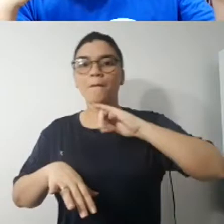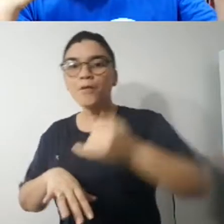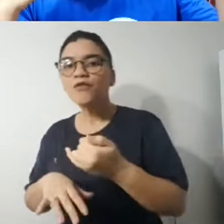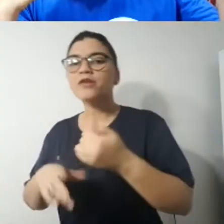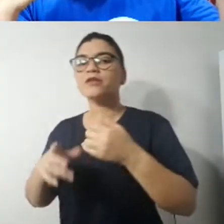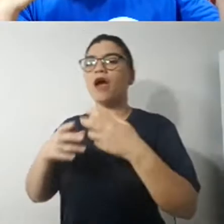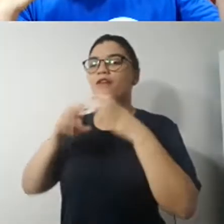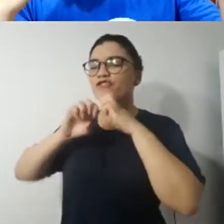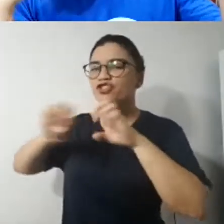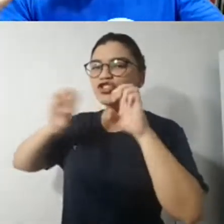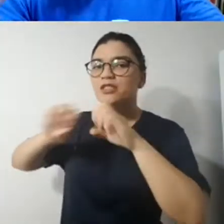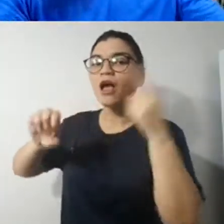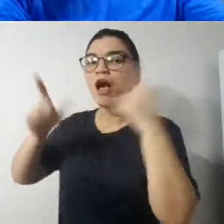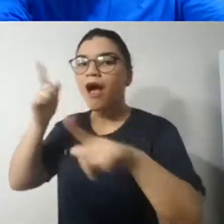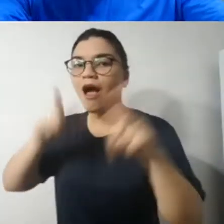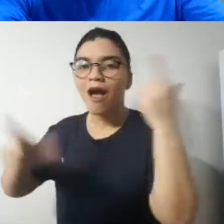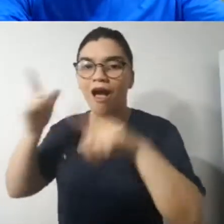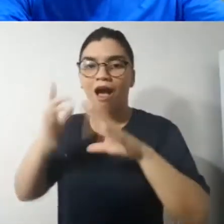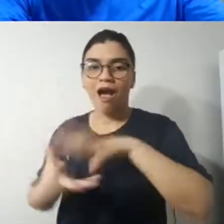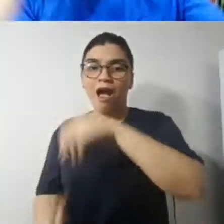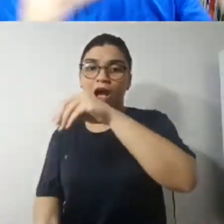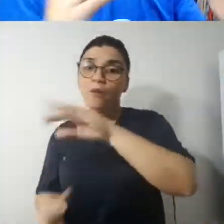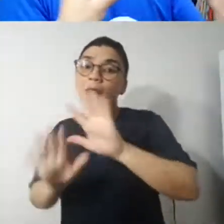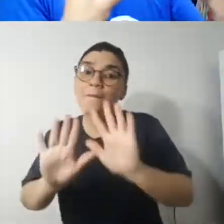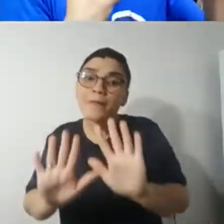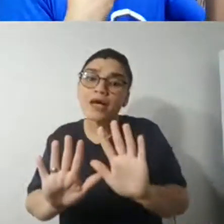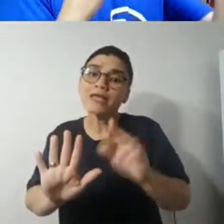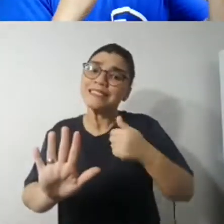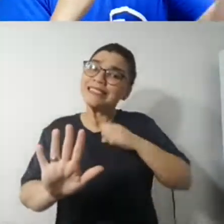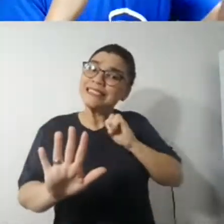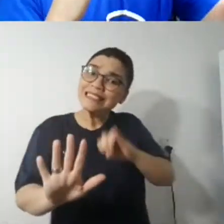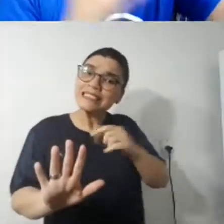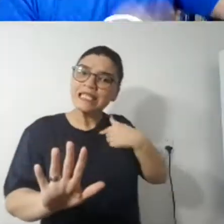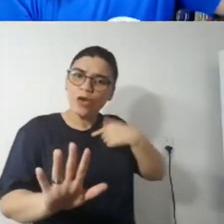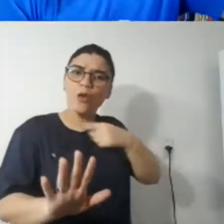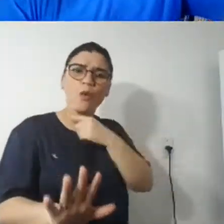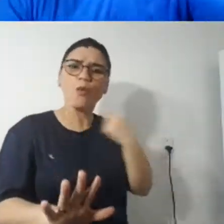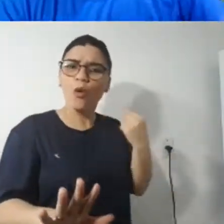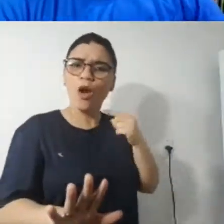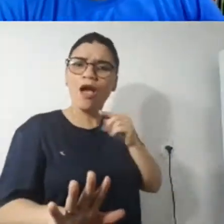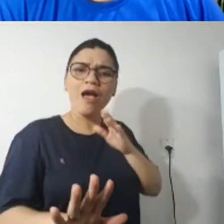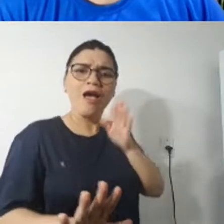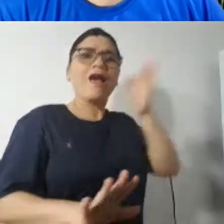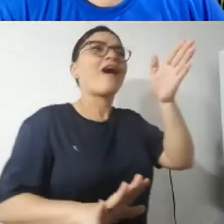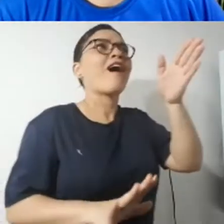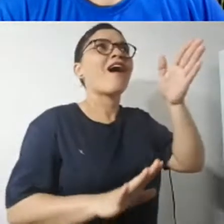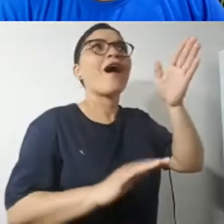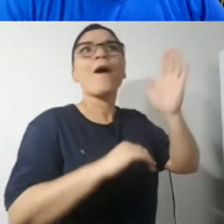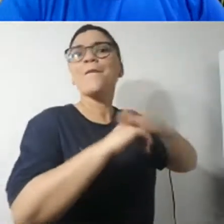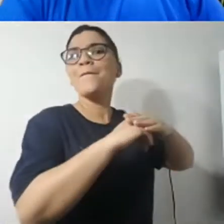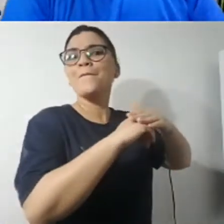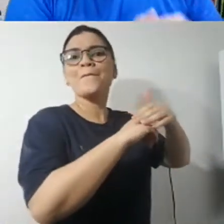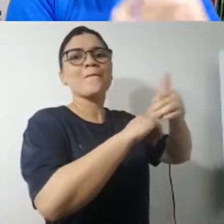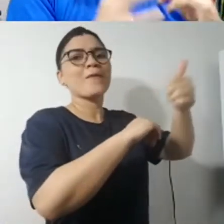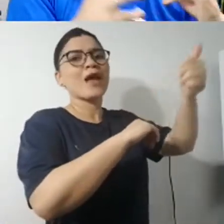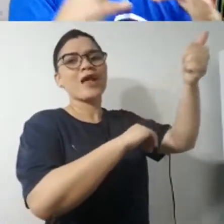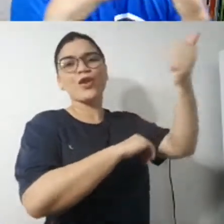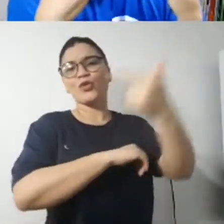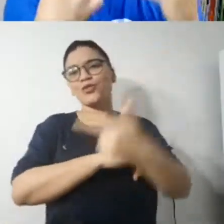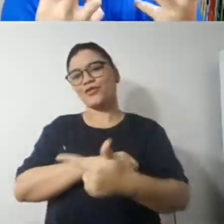Mas, se eu tiver de partir, para mim será incomparavelmente melhor. Então,